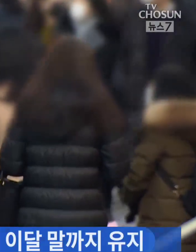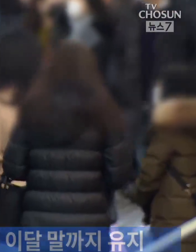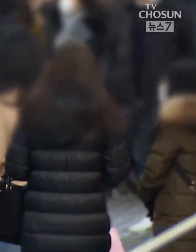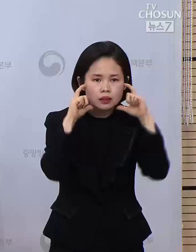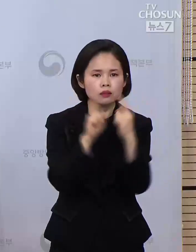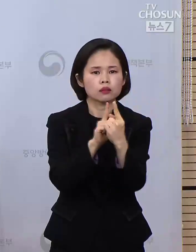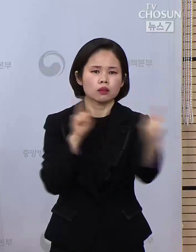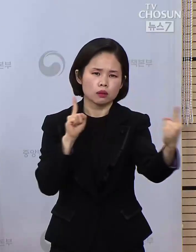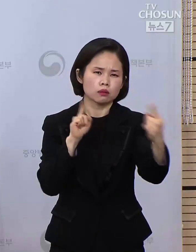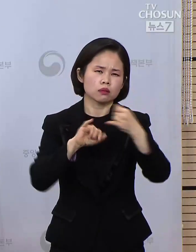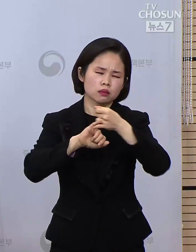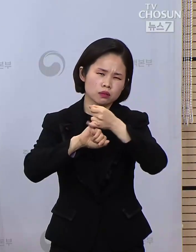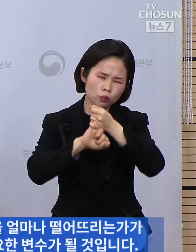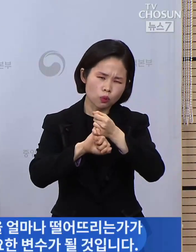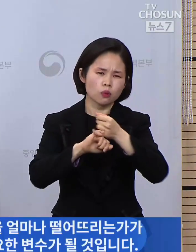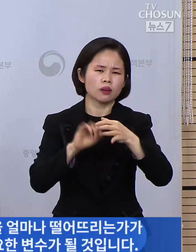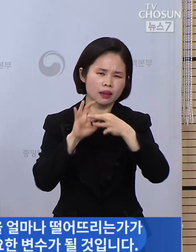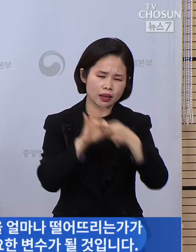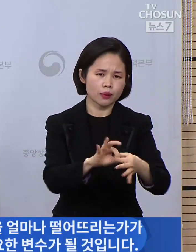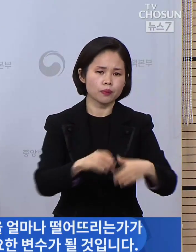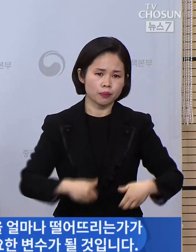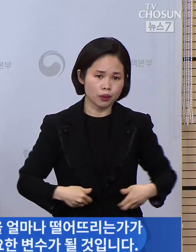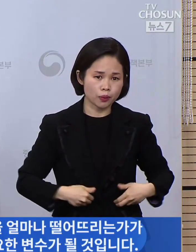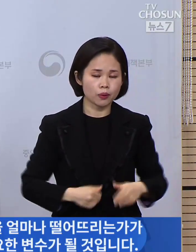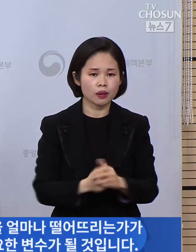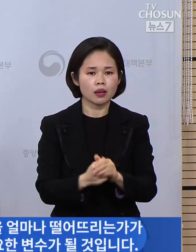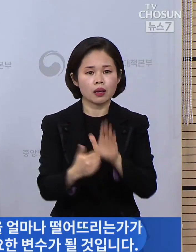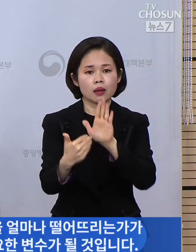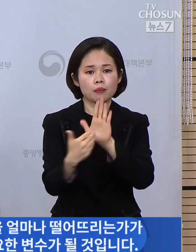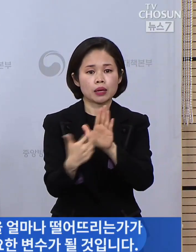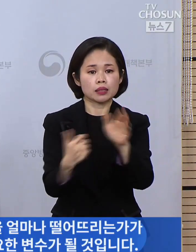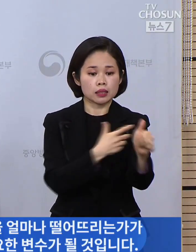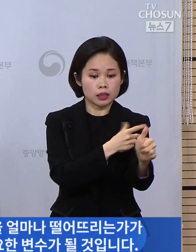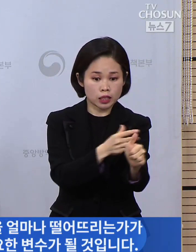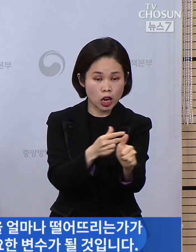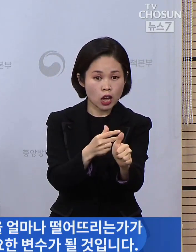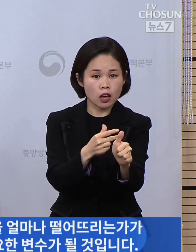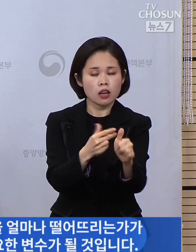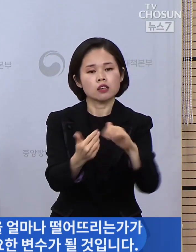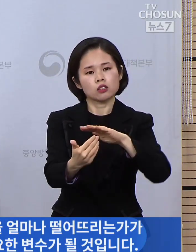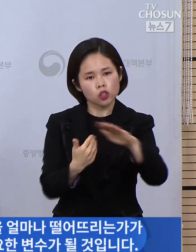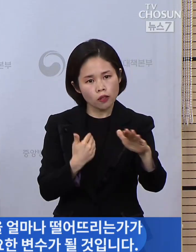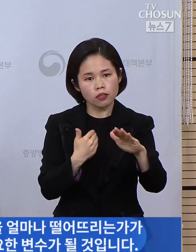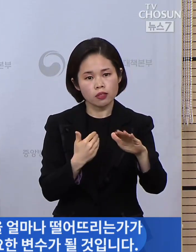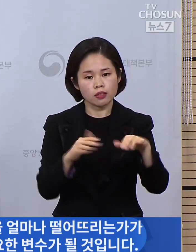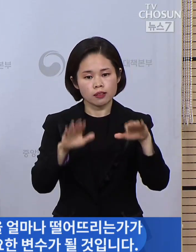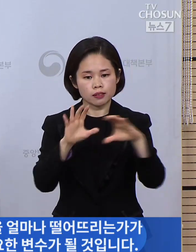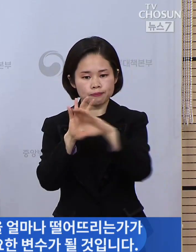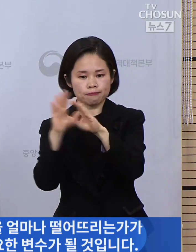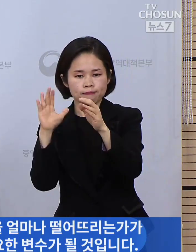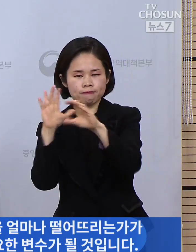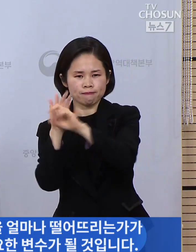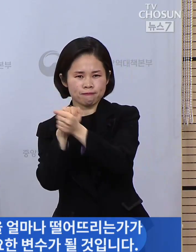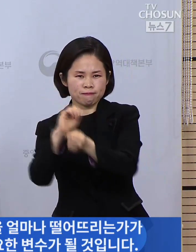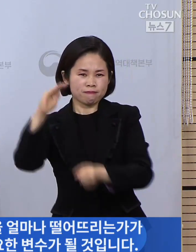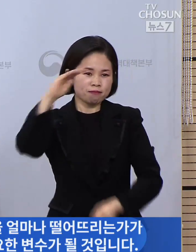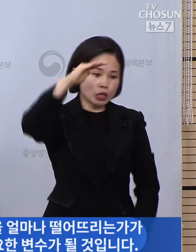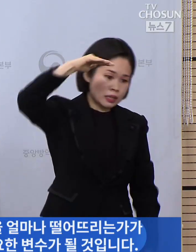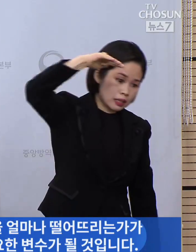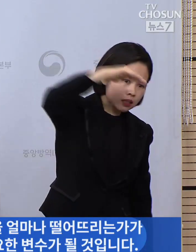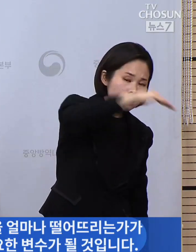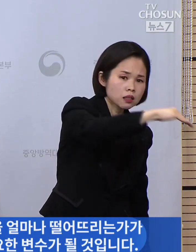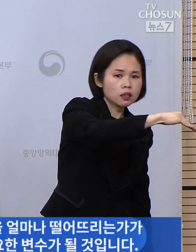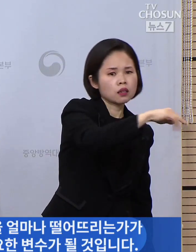유지됩니다. 백신 접종이 시작되기 전에 현재의 유행 수준을 얼마나 떨어뜨리는가가